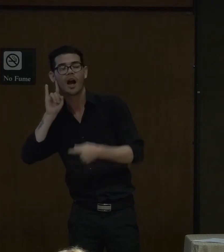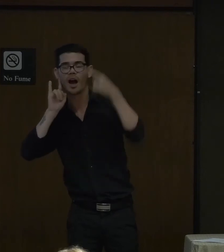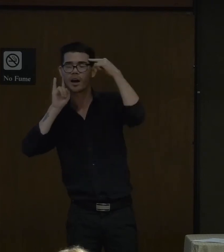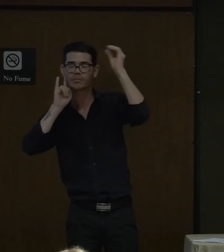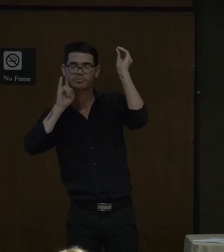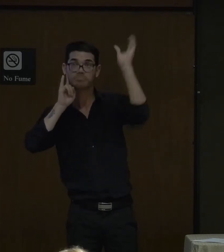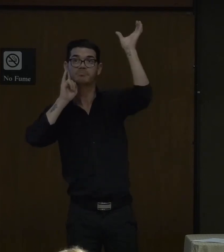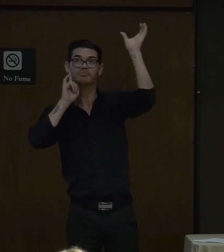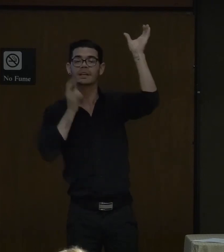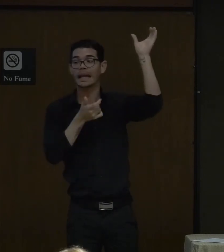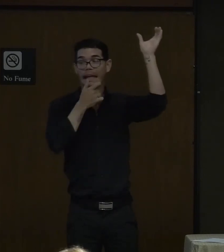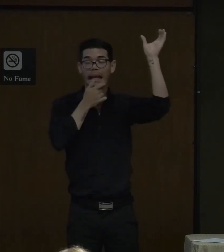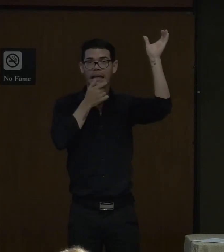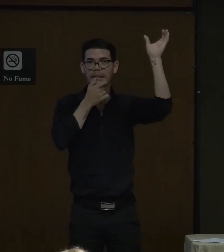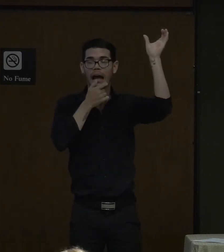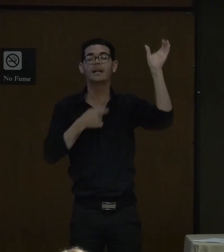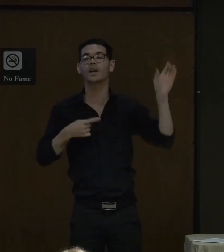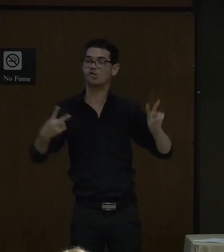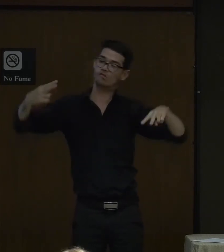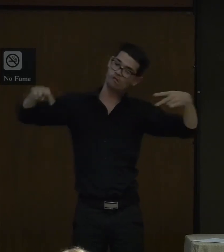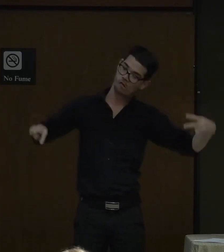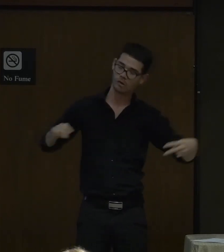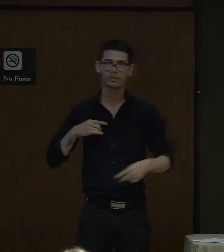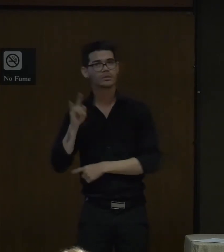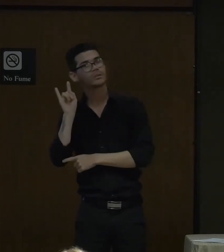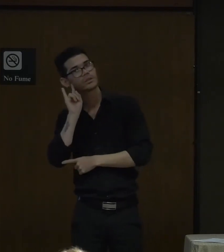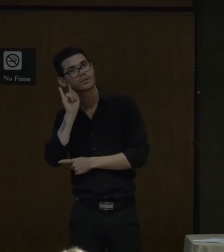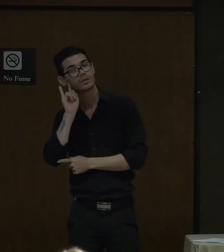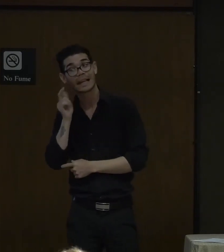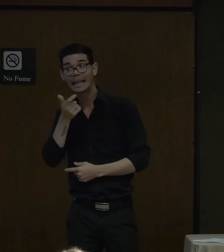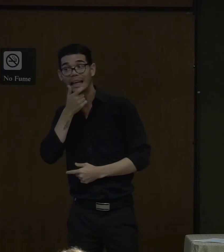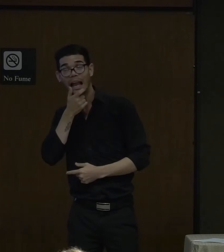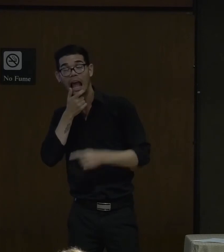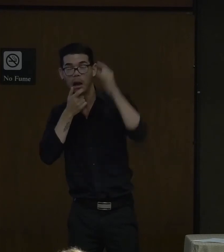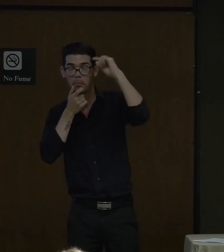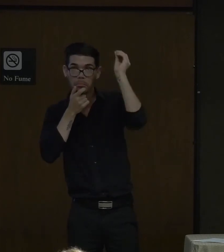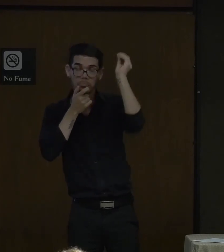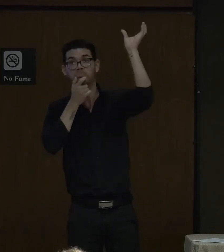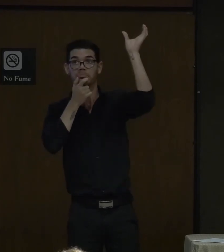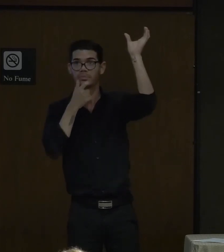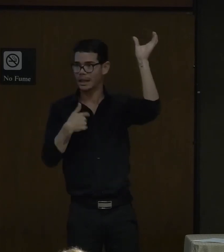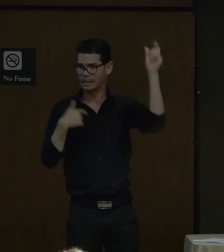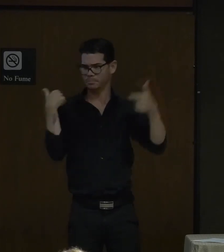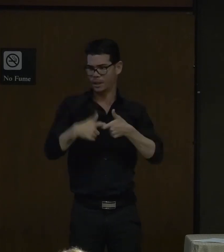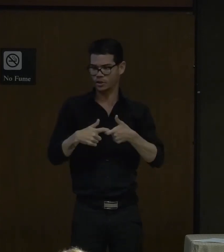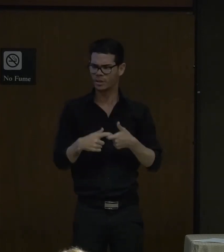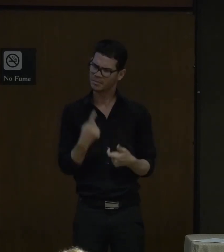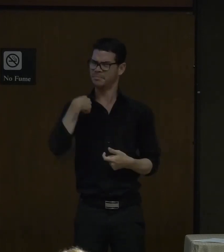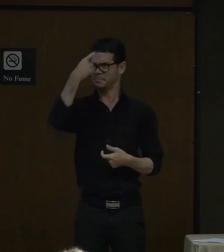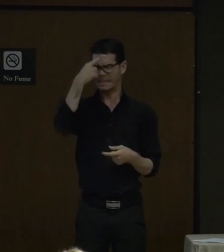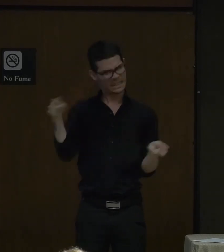en la otra lengua. En principio uno pensaría, pues, ¿por qué no?